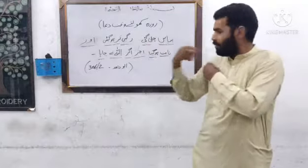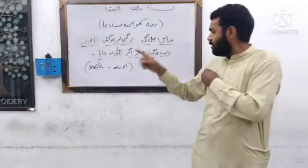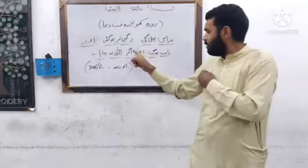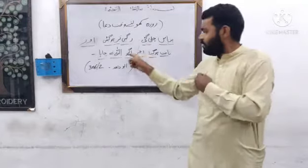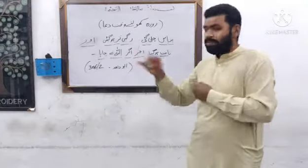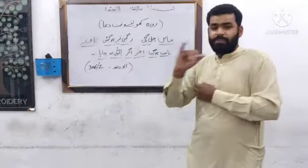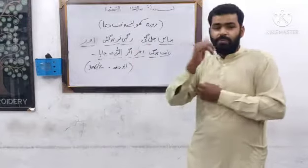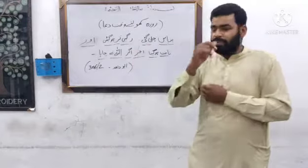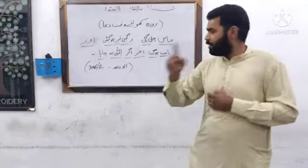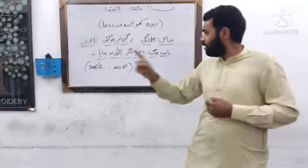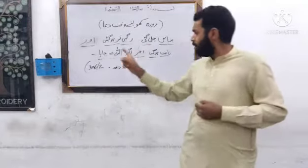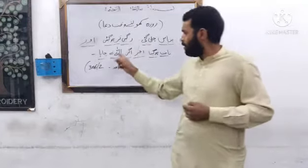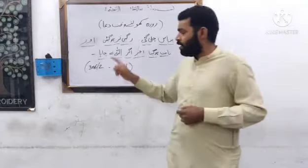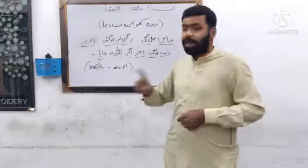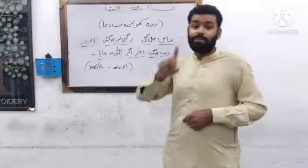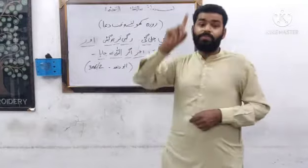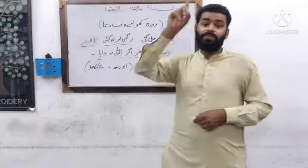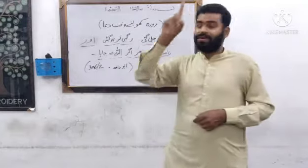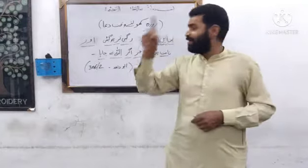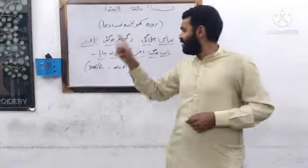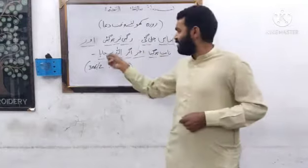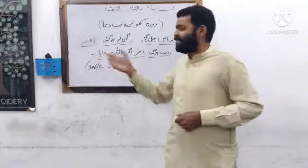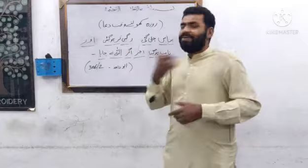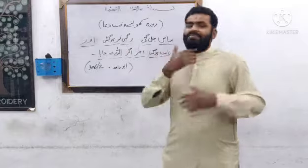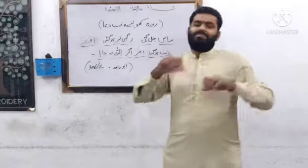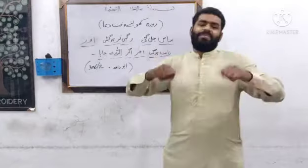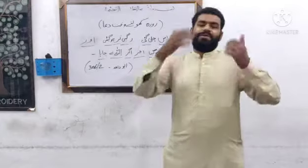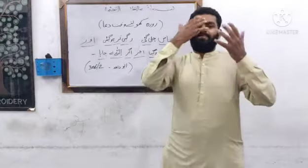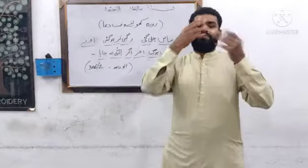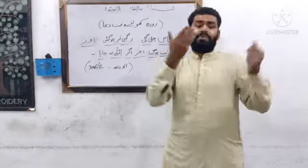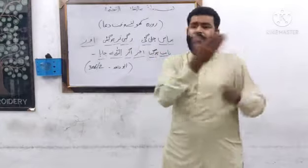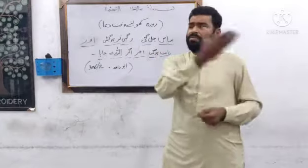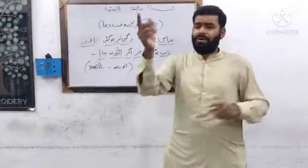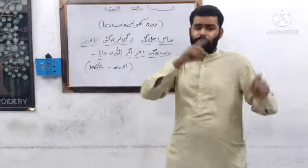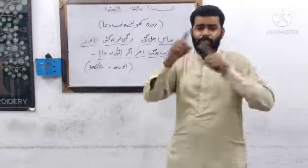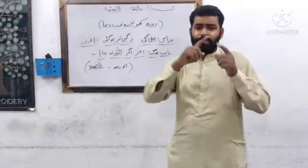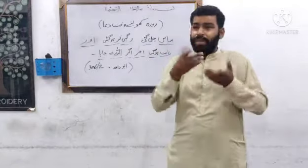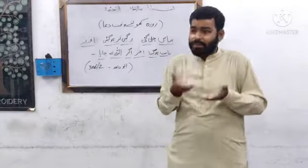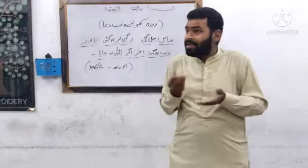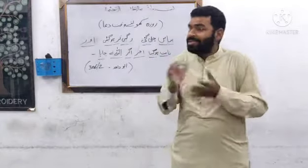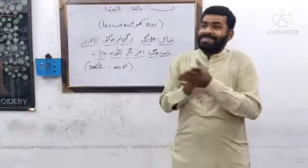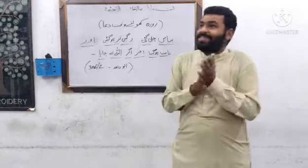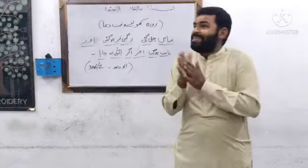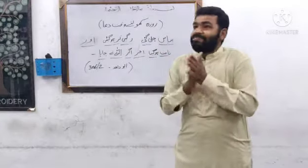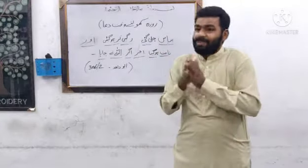अजल, अगर अल्लाह ने चाहा। ये दुआ पढ़नी चाहिए।